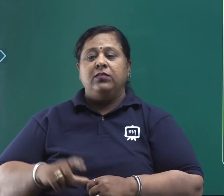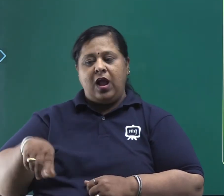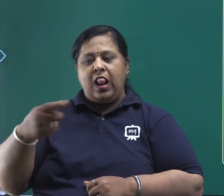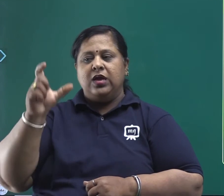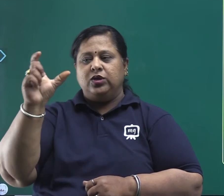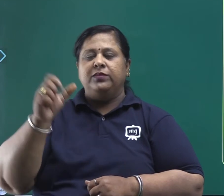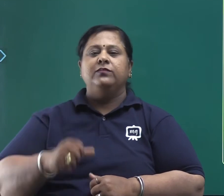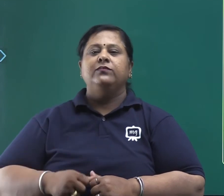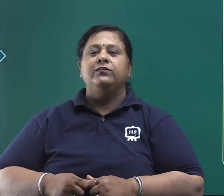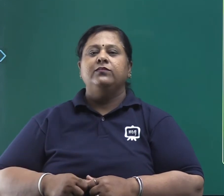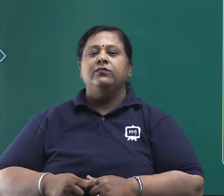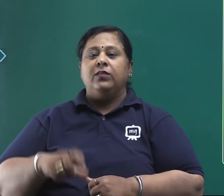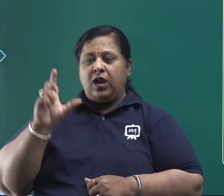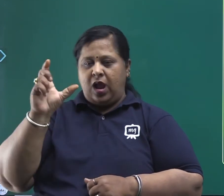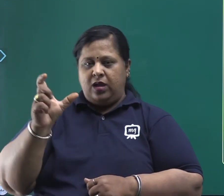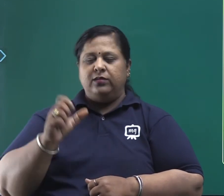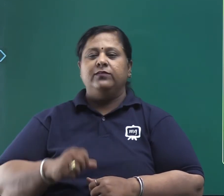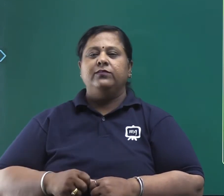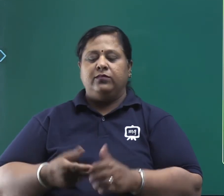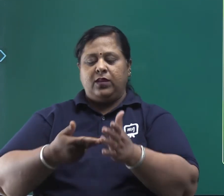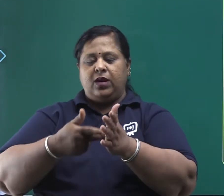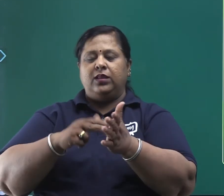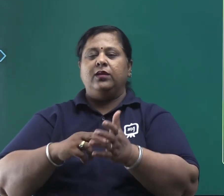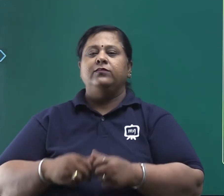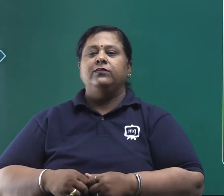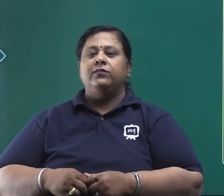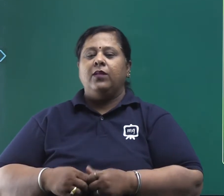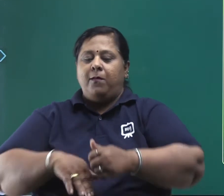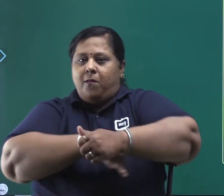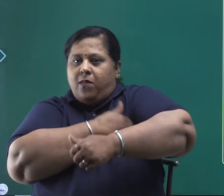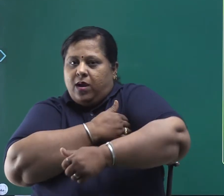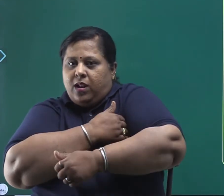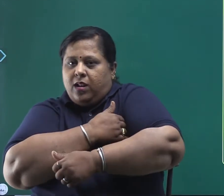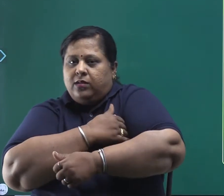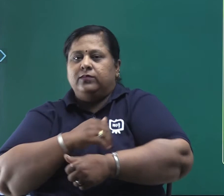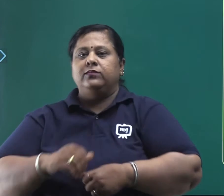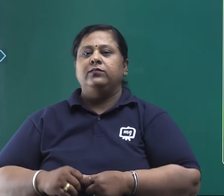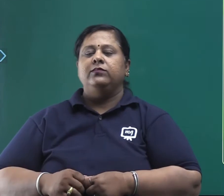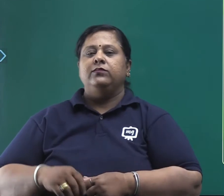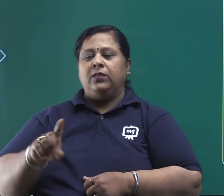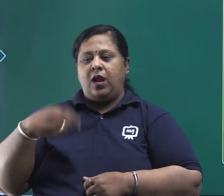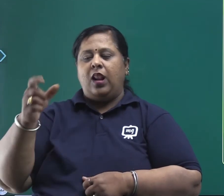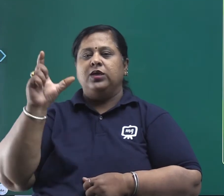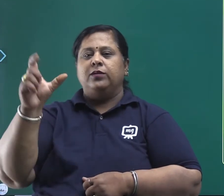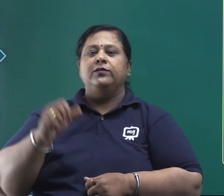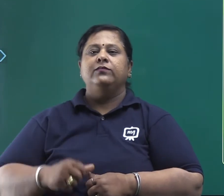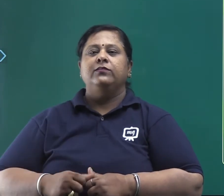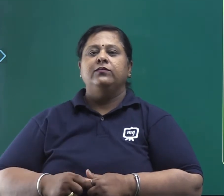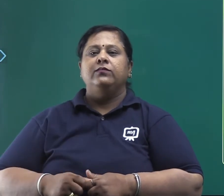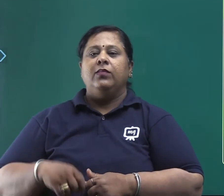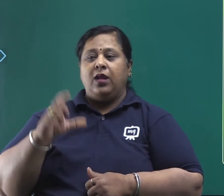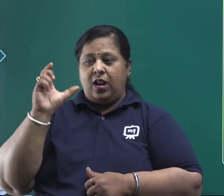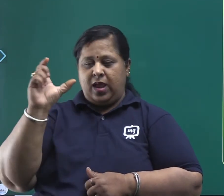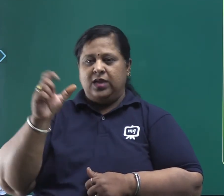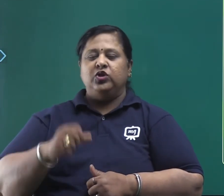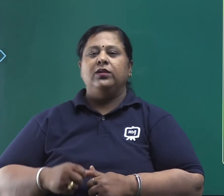अगला शब्द कांख, अर्थ होगा बगल। अगला शब्द